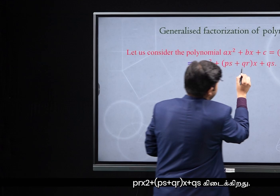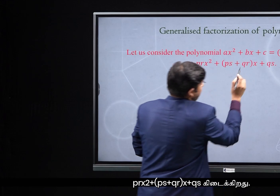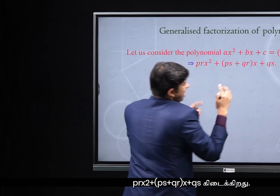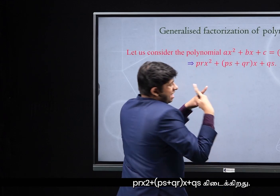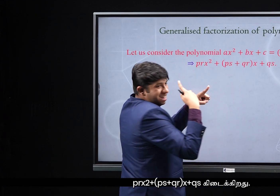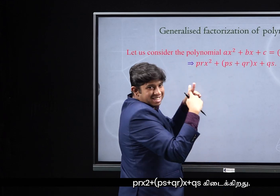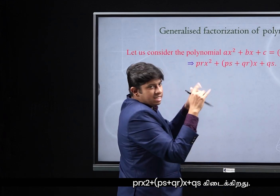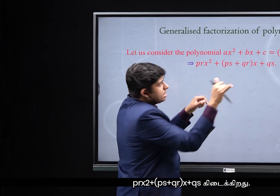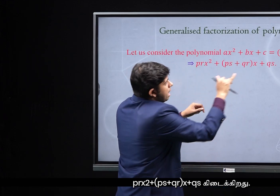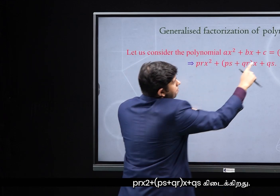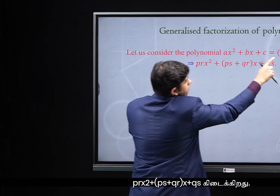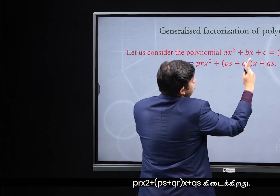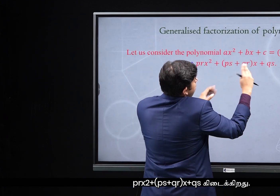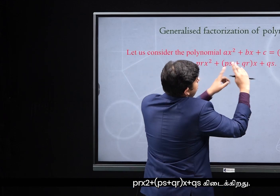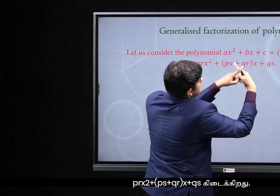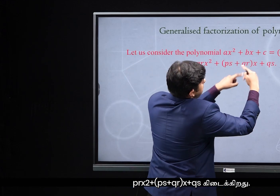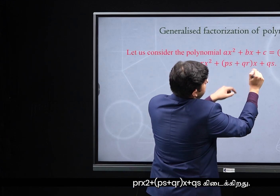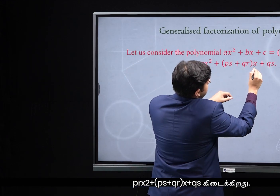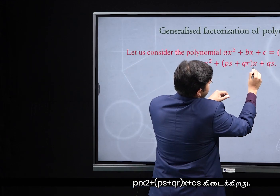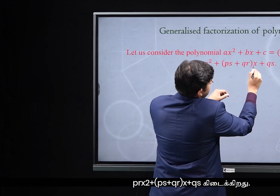x கூட்டல் qs கிடைக்கிறது.